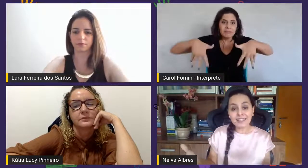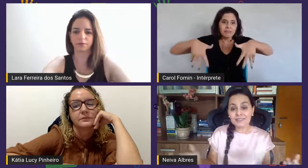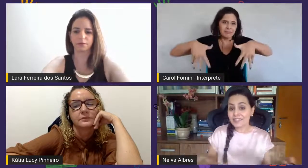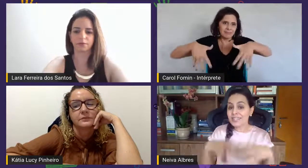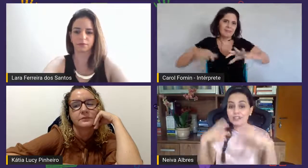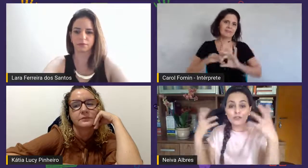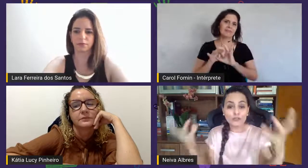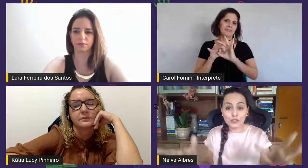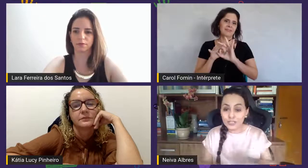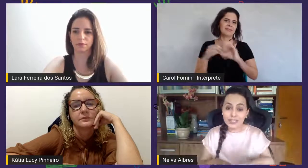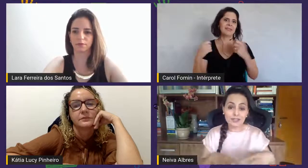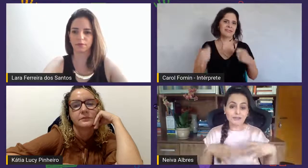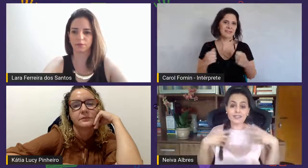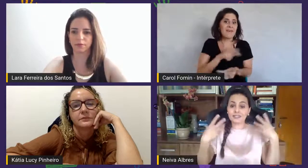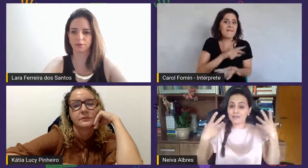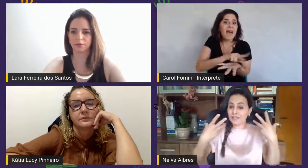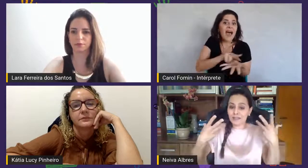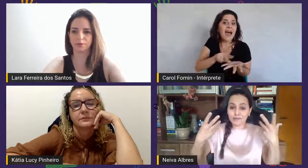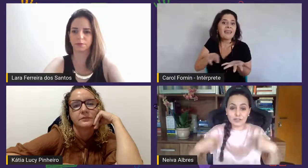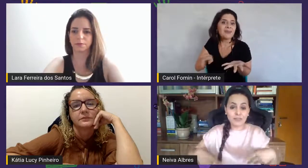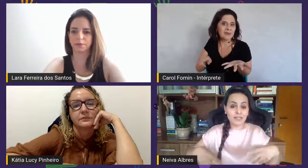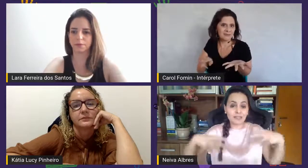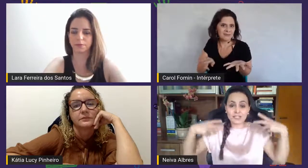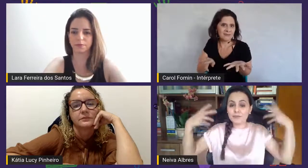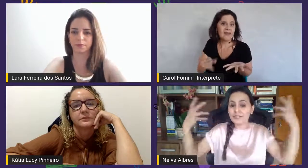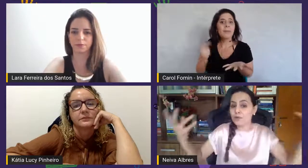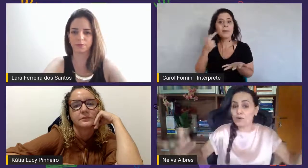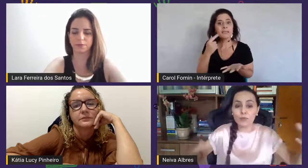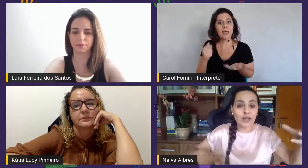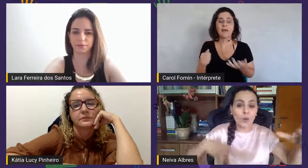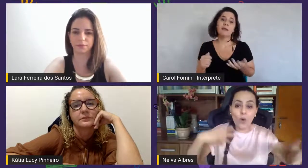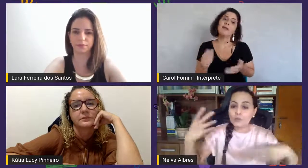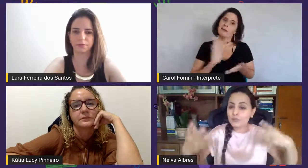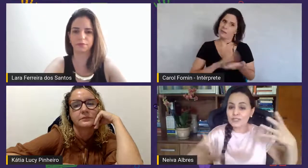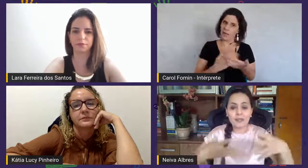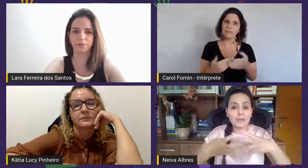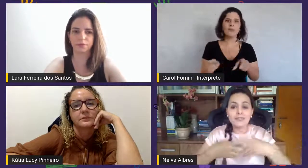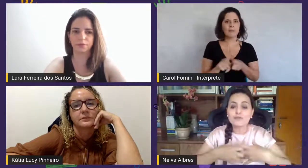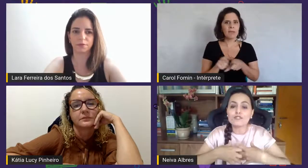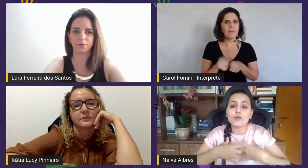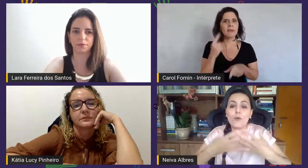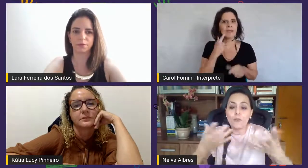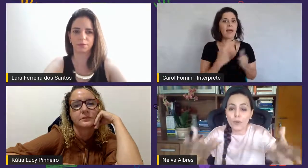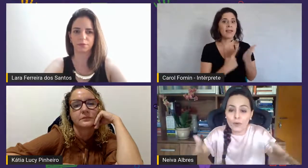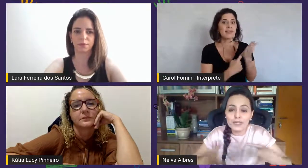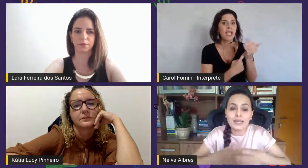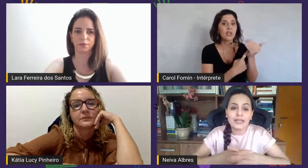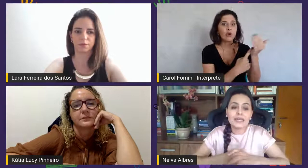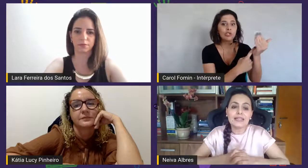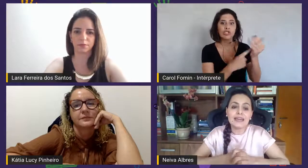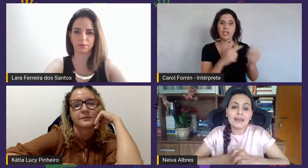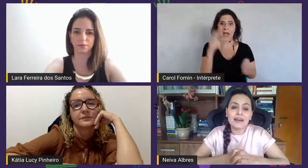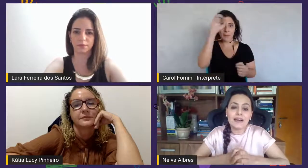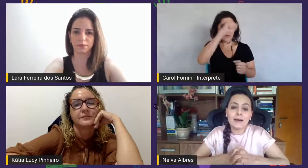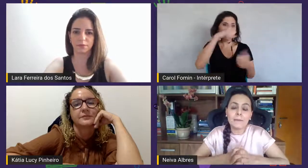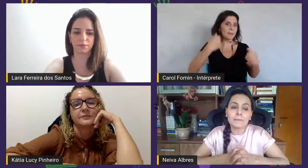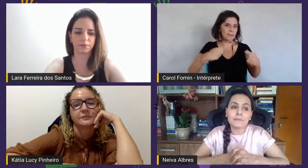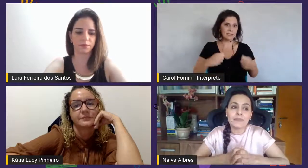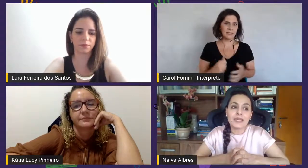E aí vem tecnologia, vem vestimenta, vem expressão corporal, outros elementos que compõem,